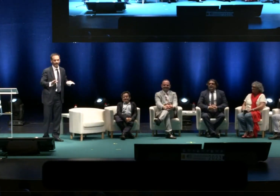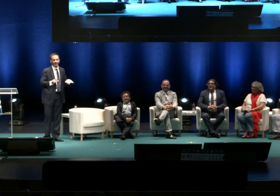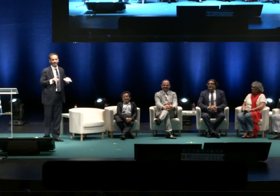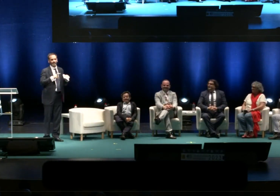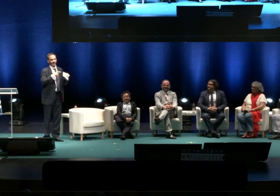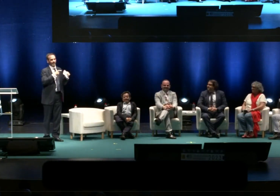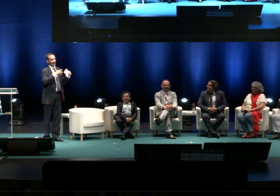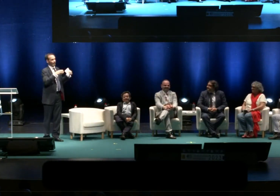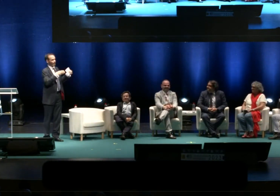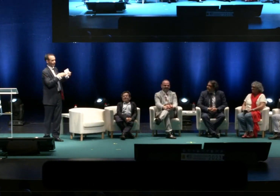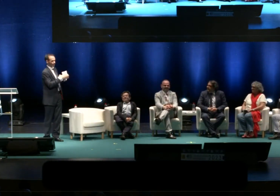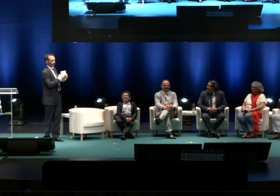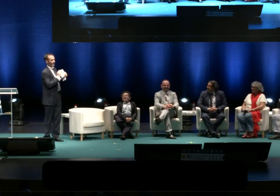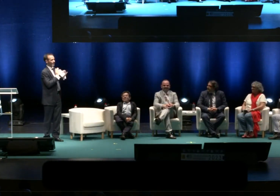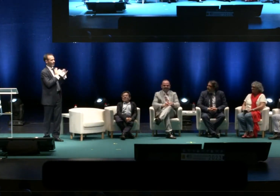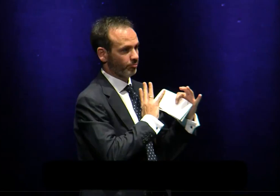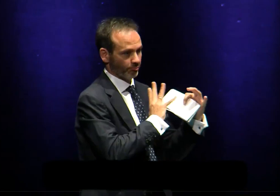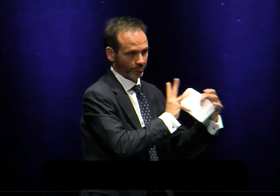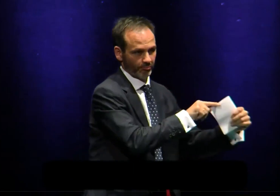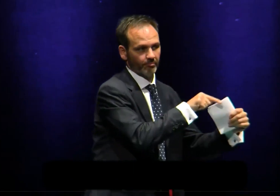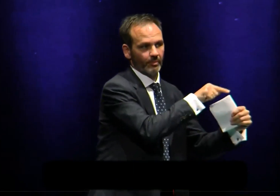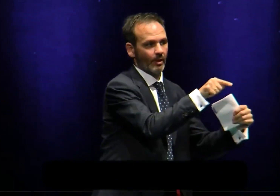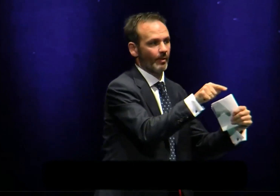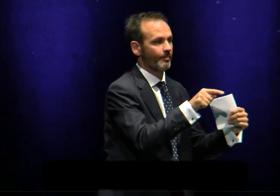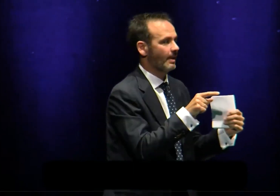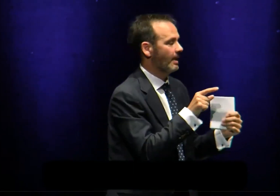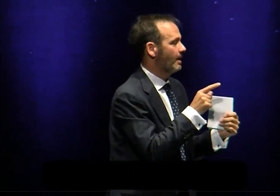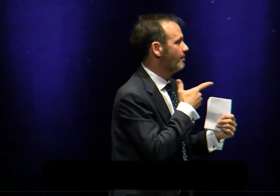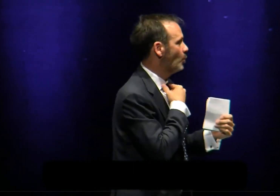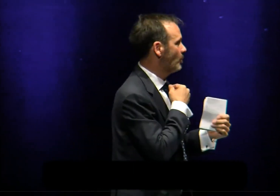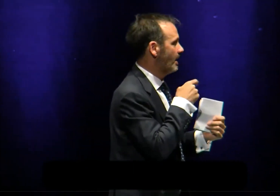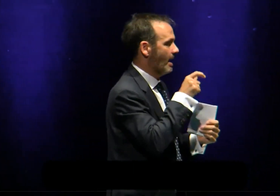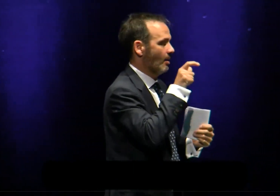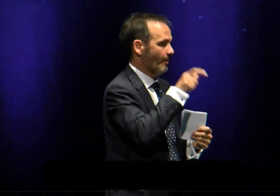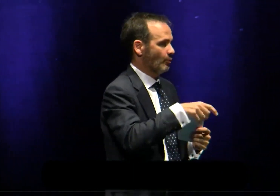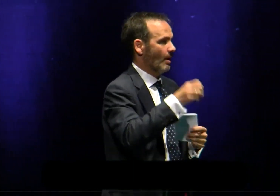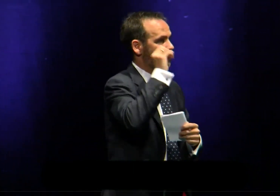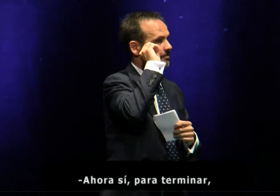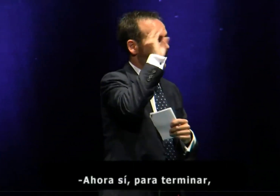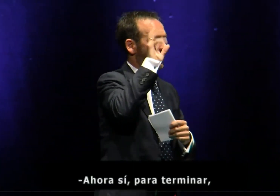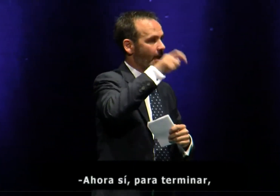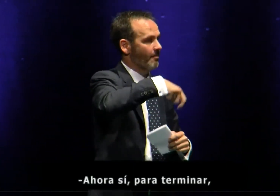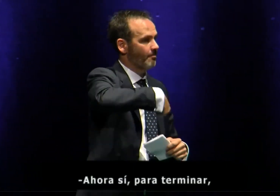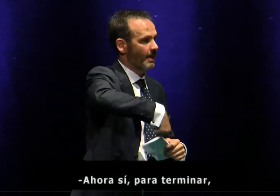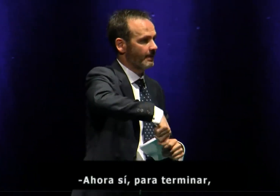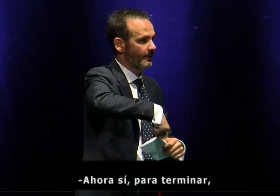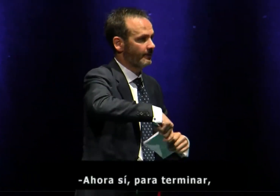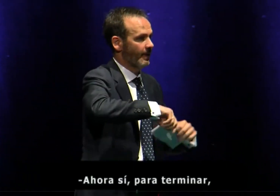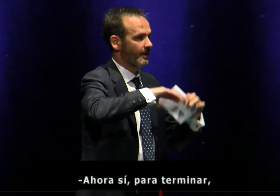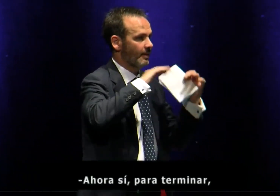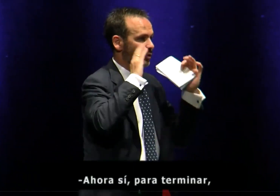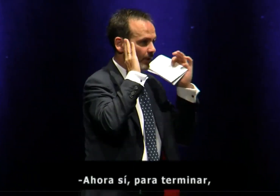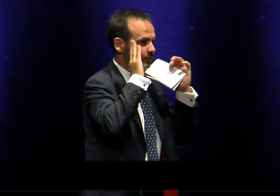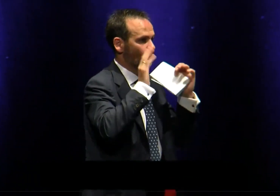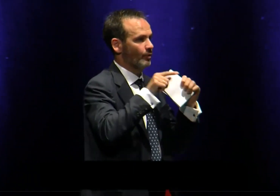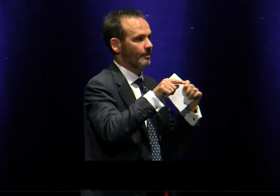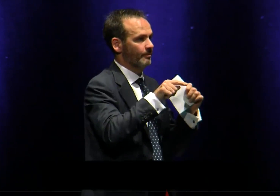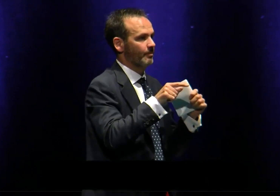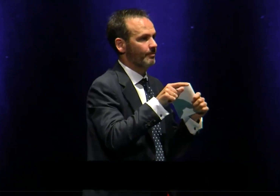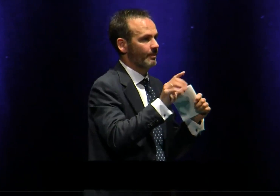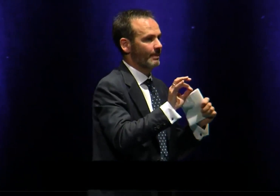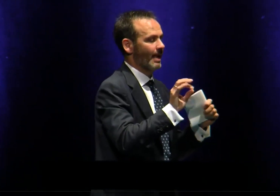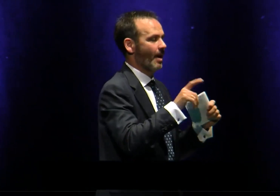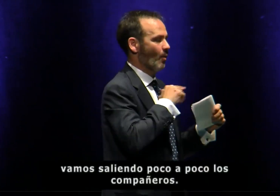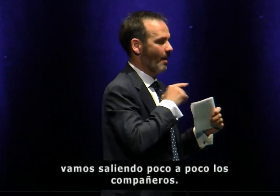Ahora sí, para terminar, vamos saliendo poquito a poco los compañeros. Me gustaría primero decir que vamos a darle